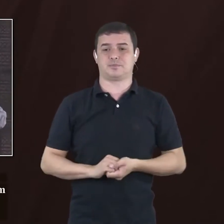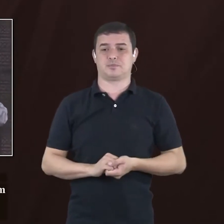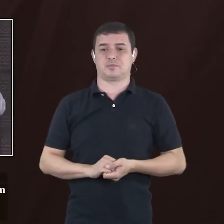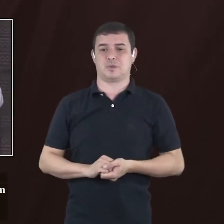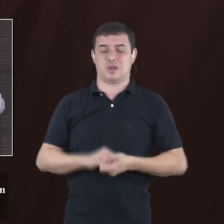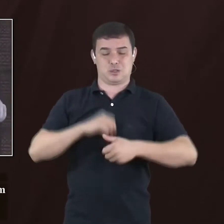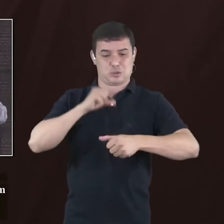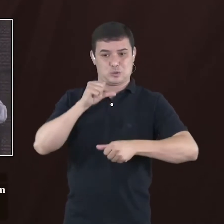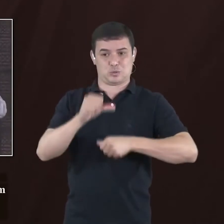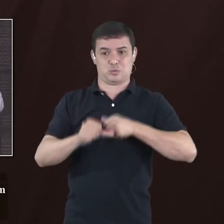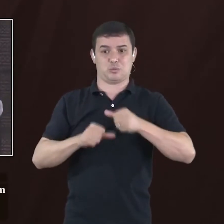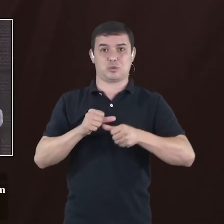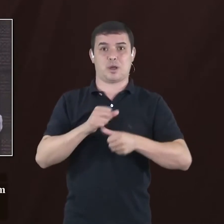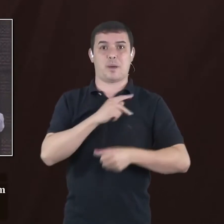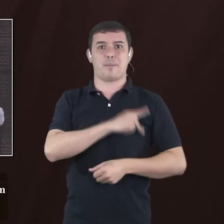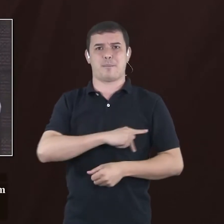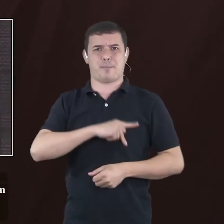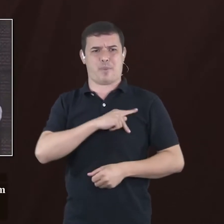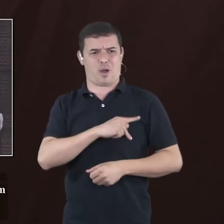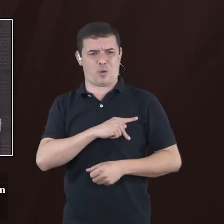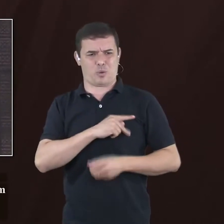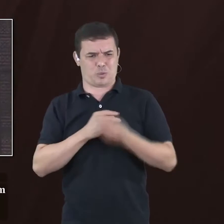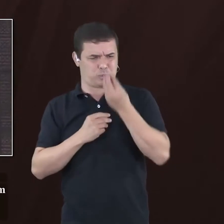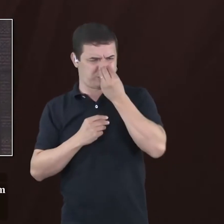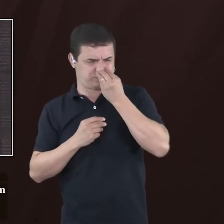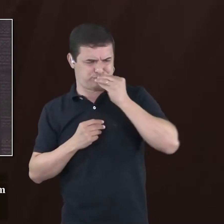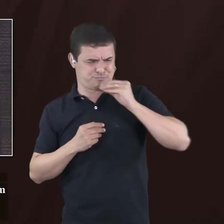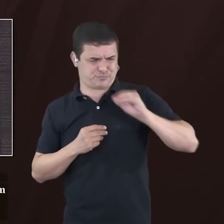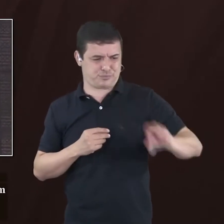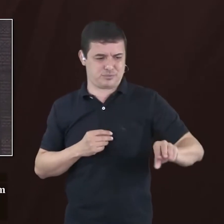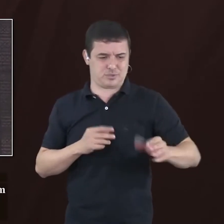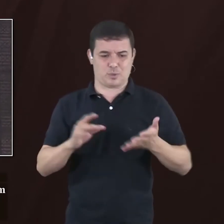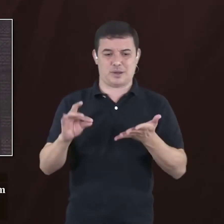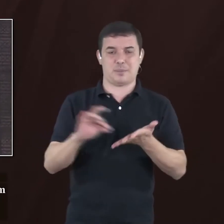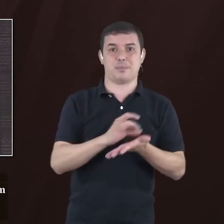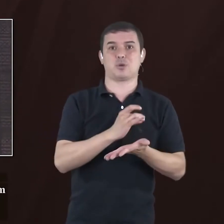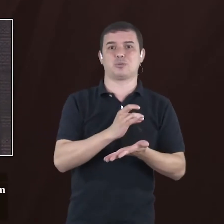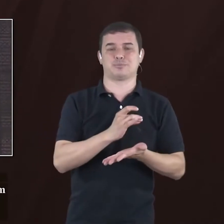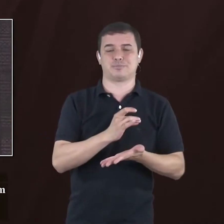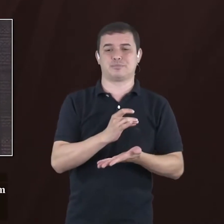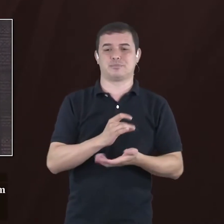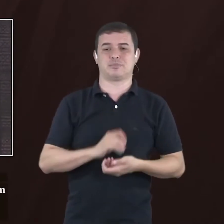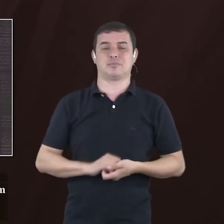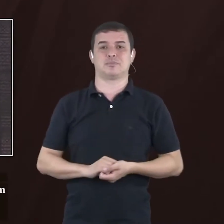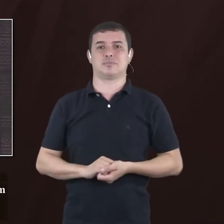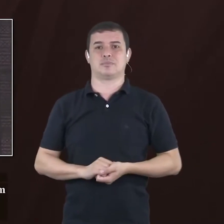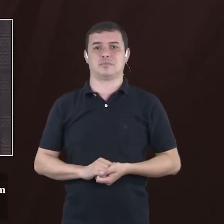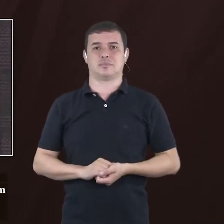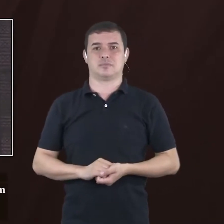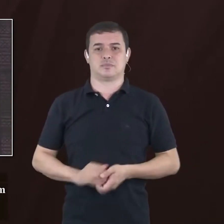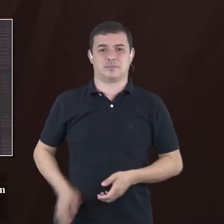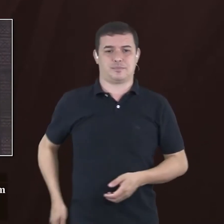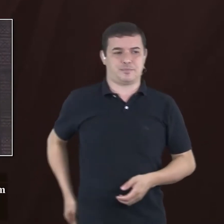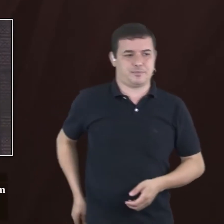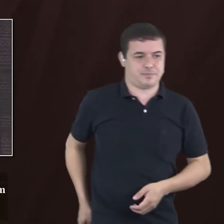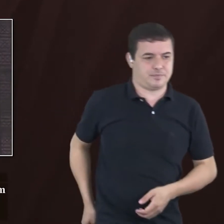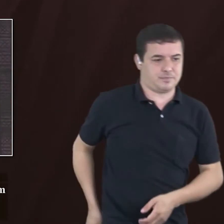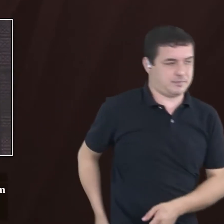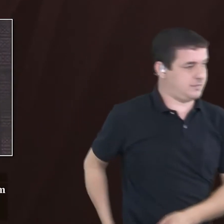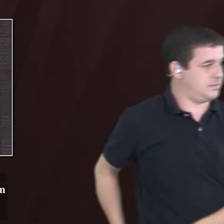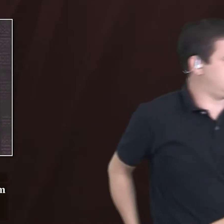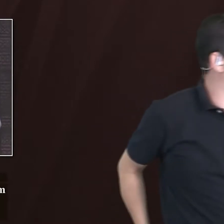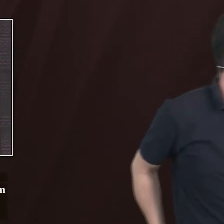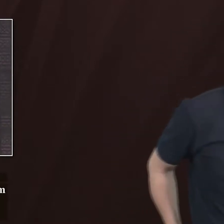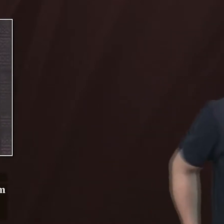passam a tratar Paulo mal, a ter Paulo até como inimigo. Queridos irmãos, veja o sofrimento do apóstolo,